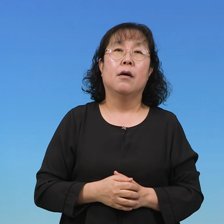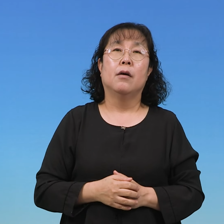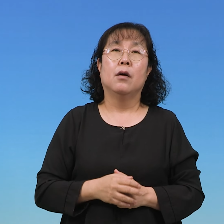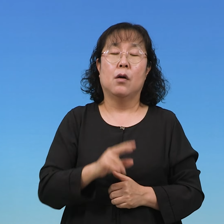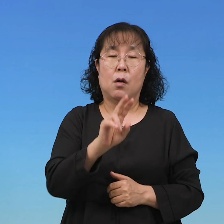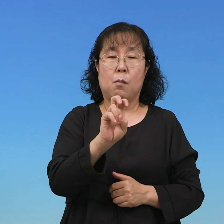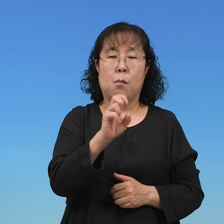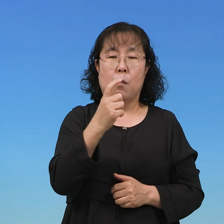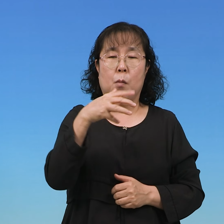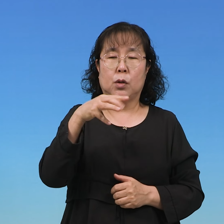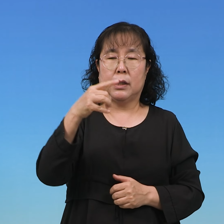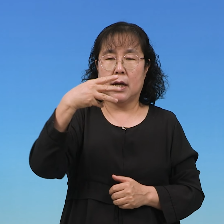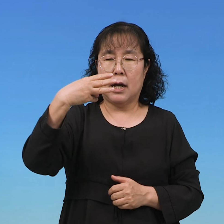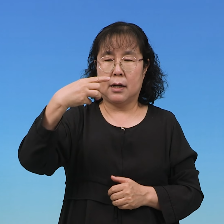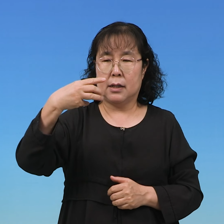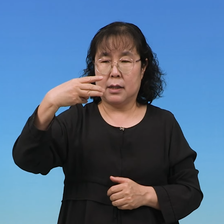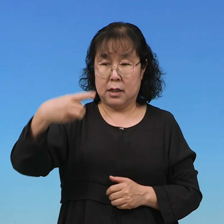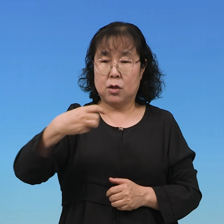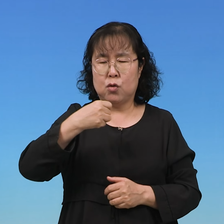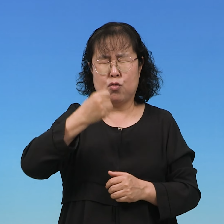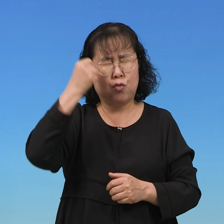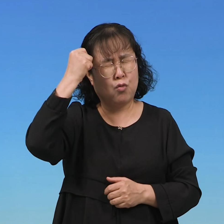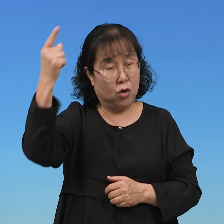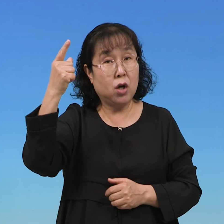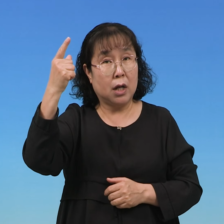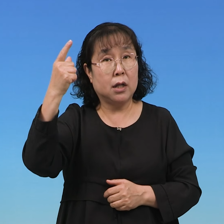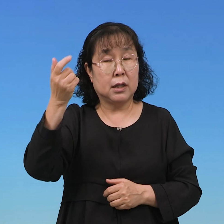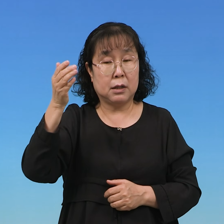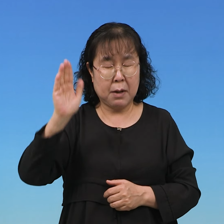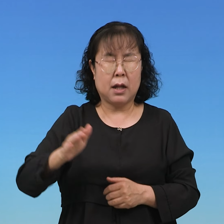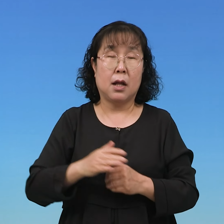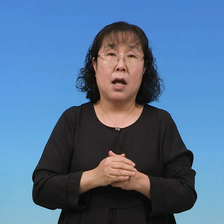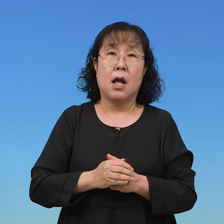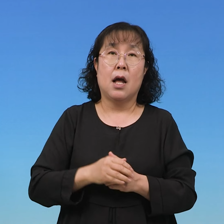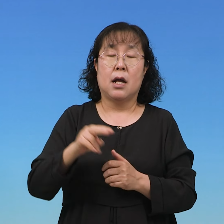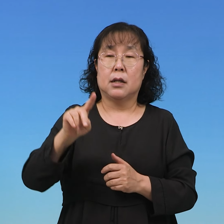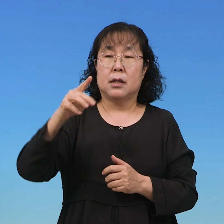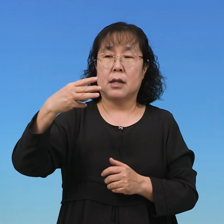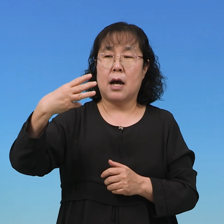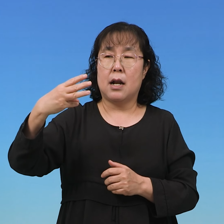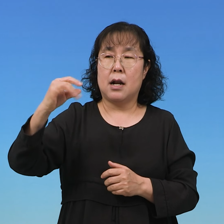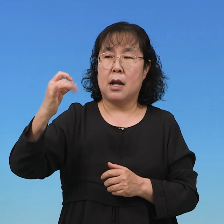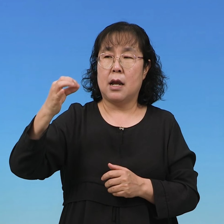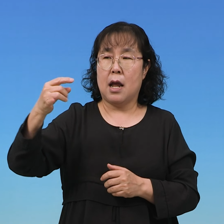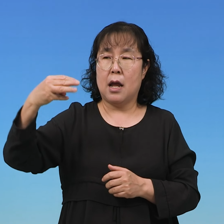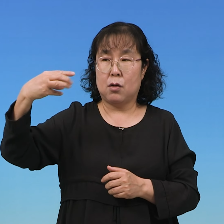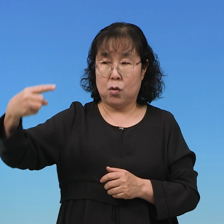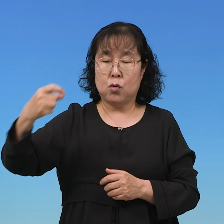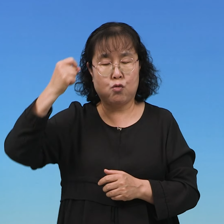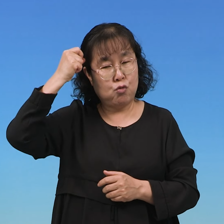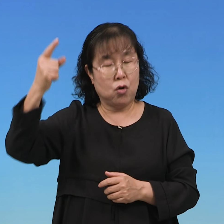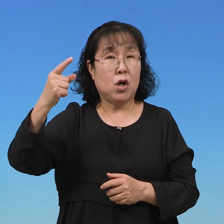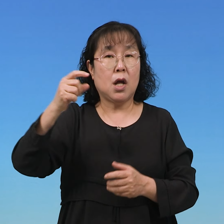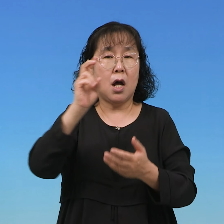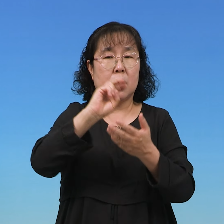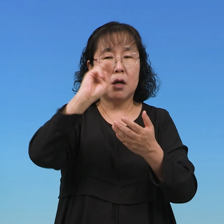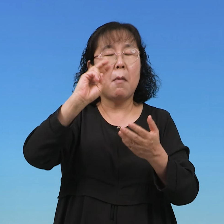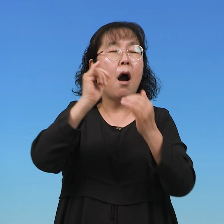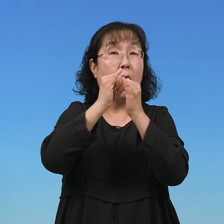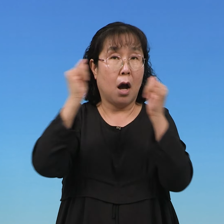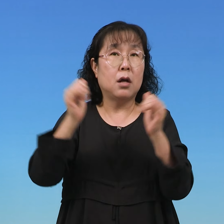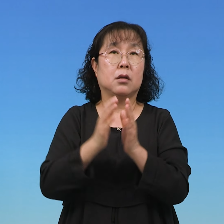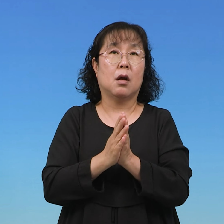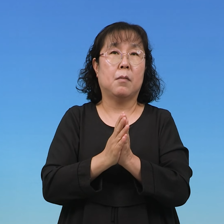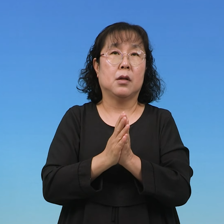아시지만 사실 모차르트도 뭐 대단한 음악가지만 살리에리도요, 이게 뭐 어마어마한 음악가예요. 그